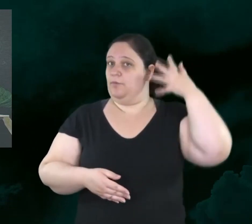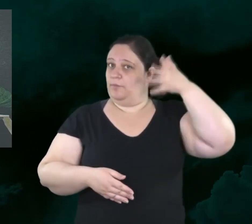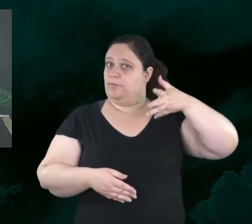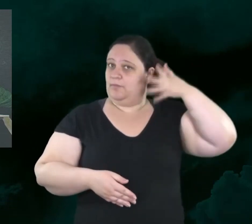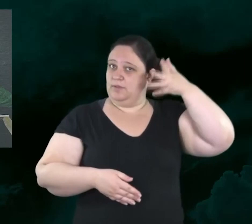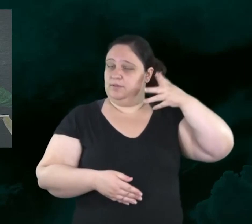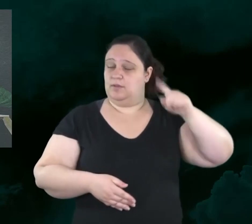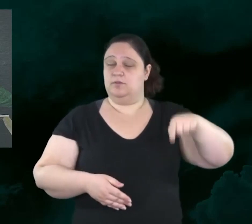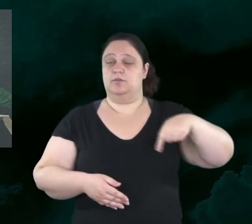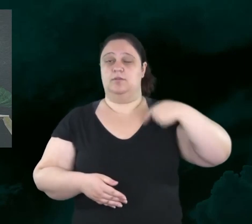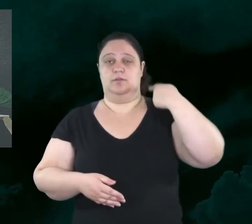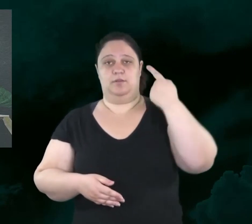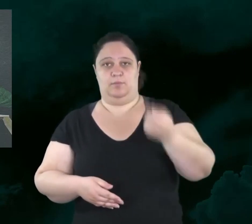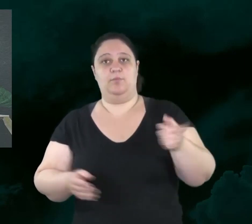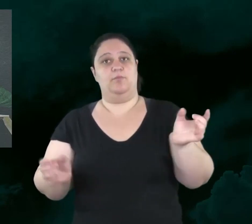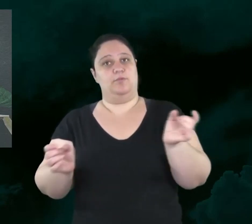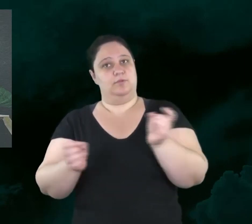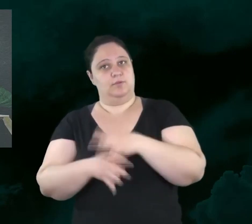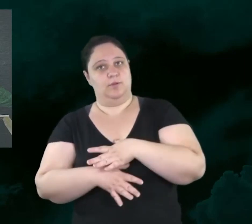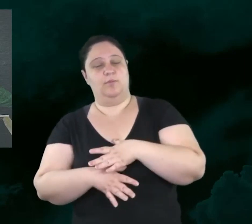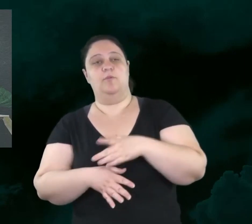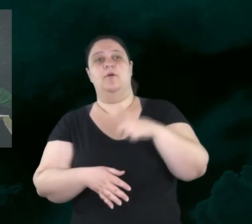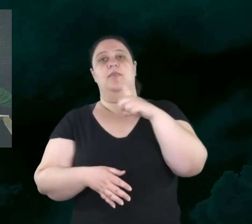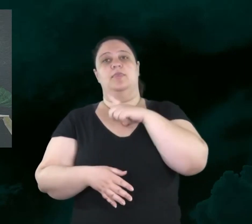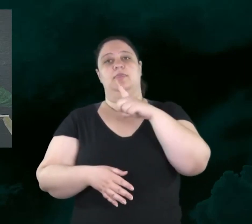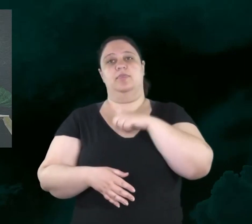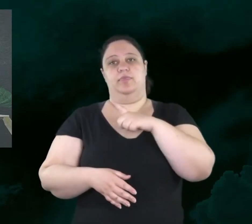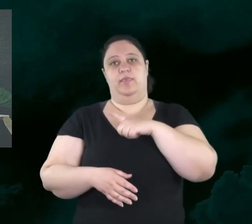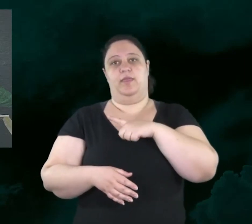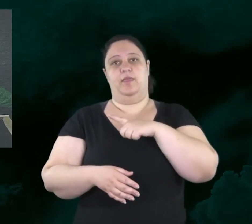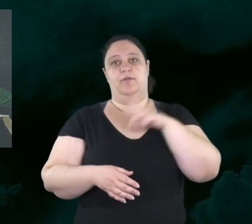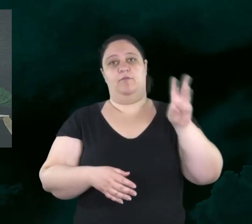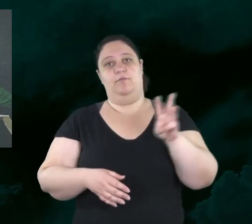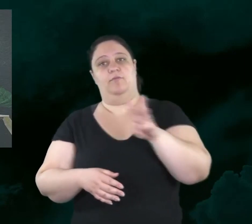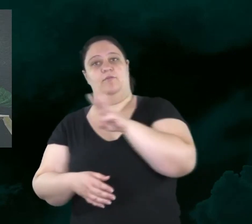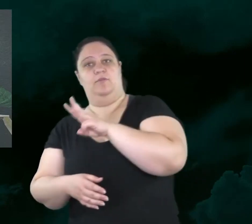hoje de manhã, será liberada um link para